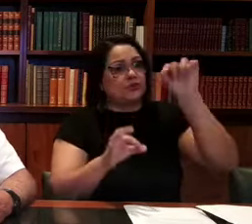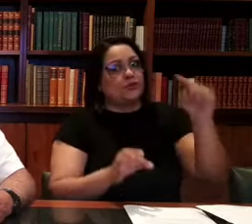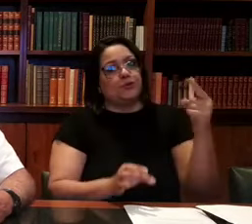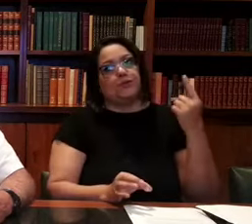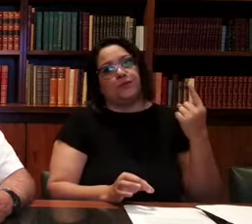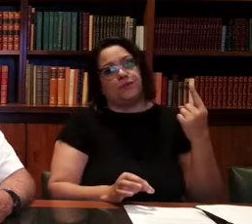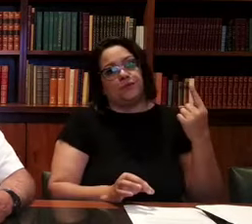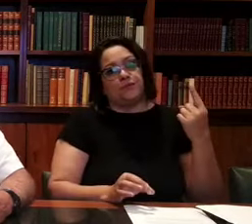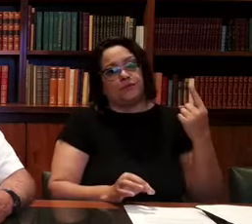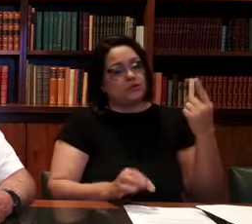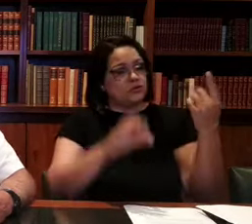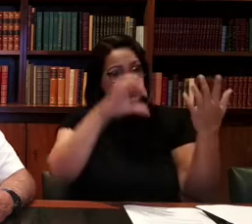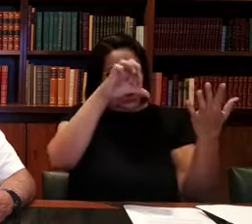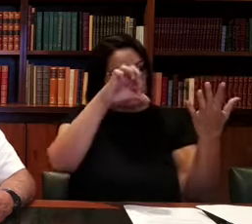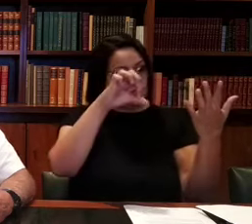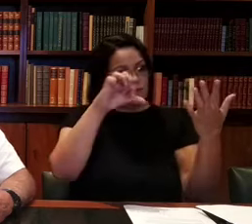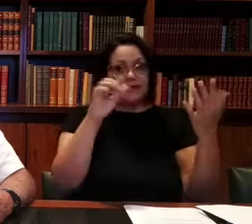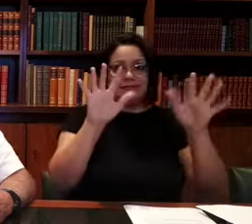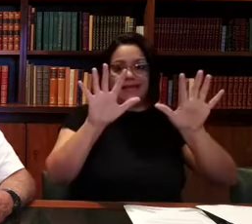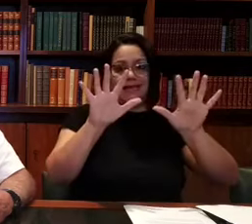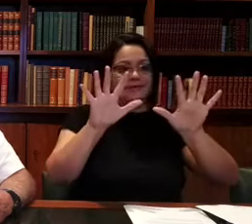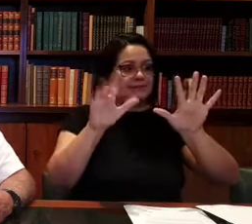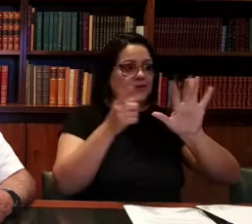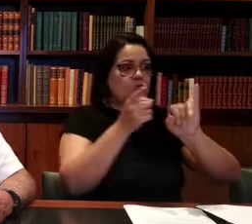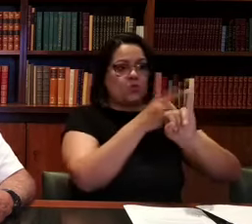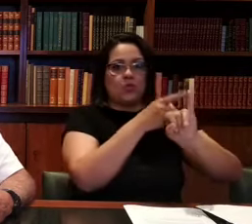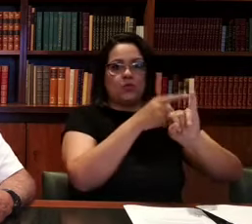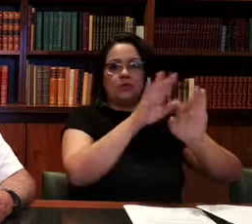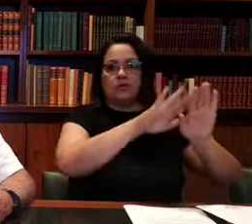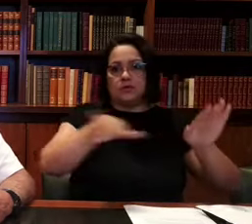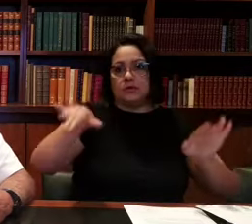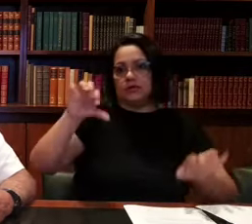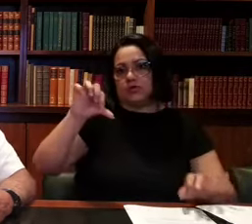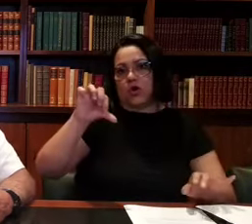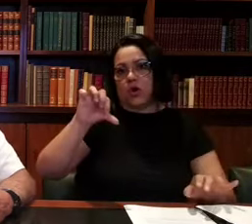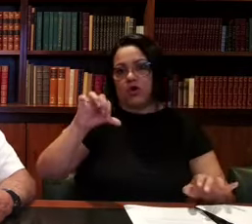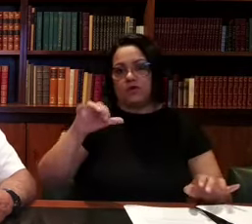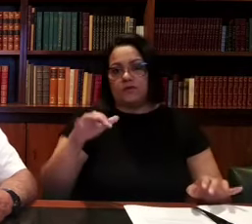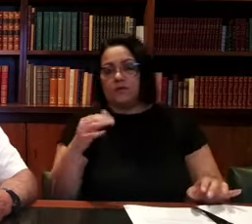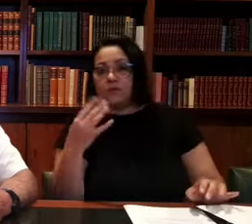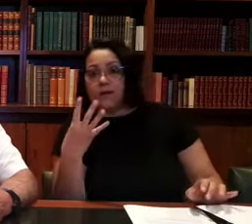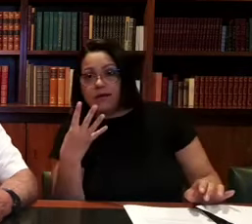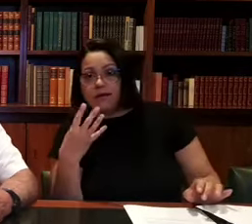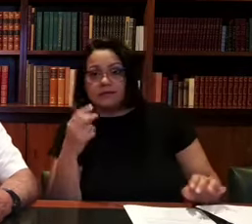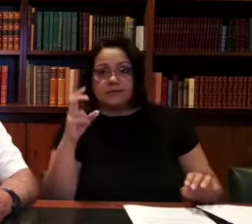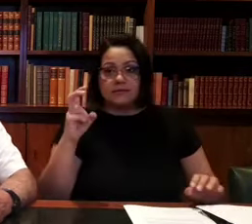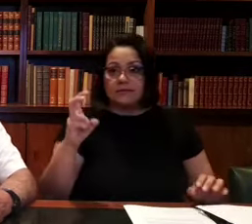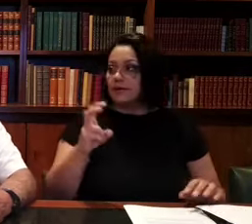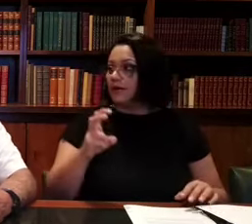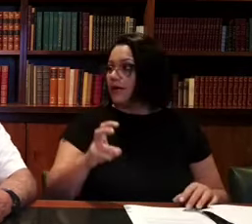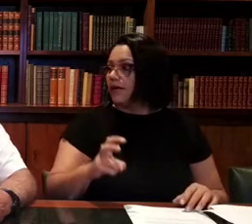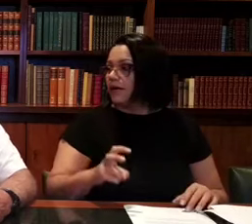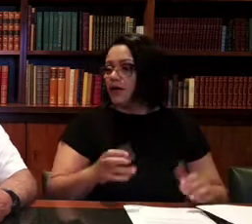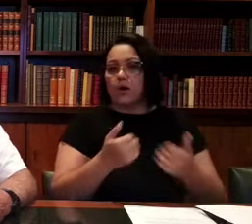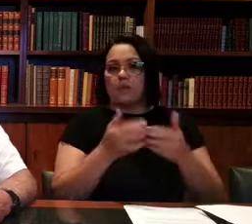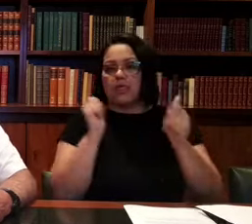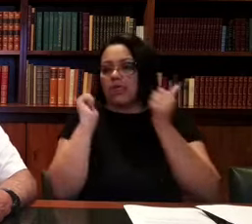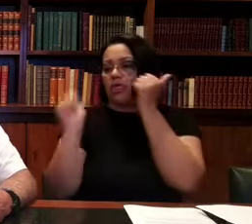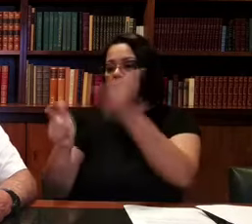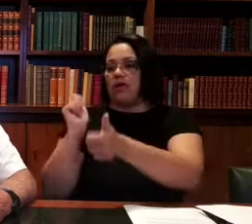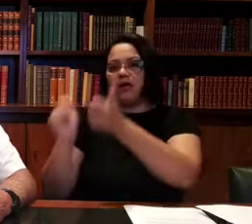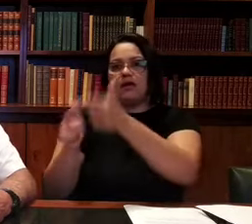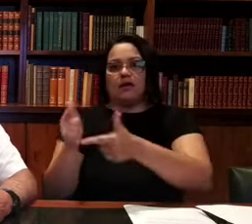das novas restante metade da metade 45 Ah tá começa a atirar